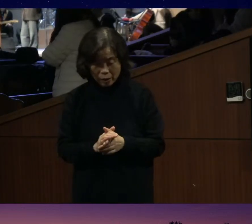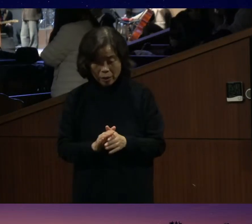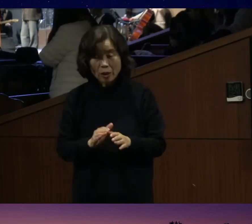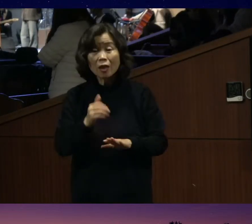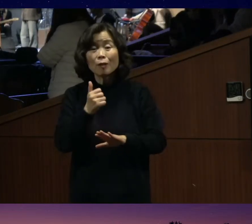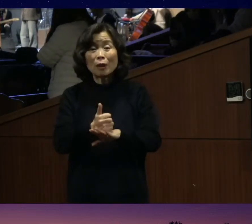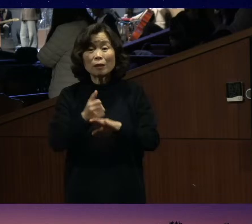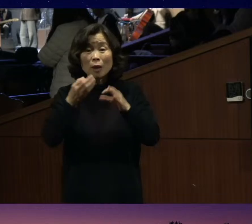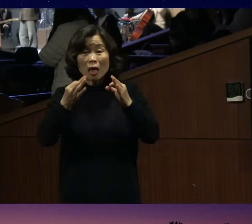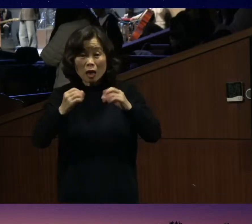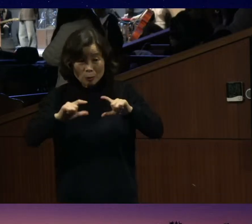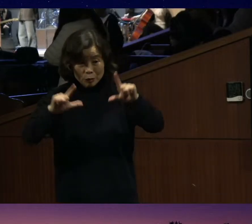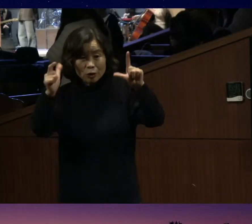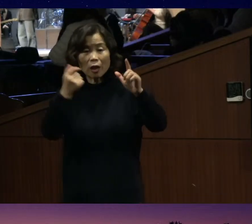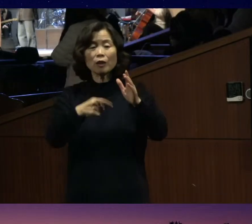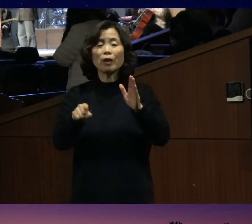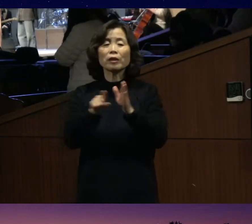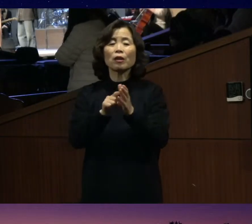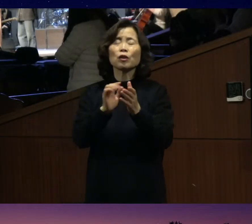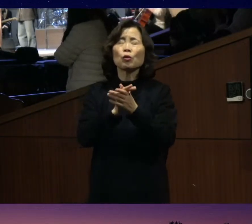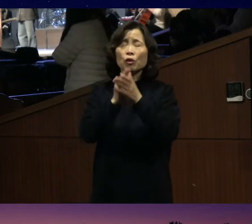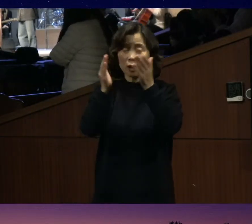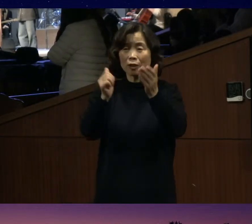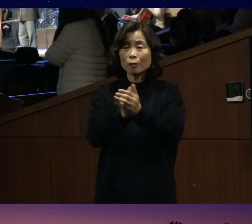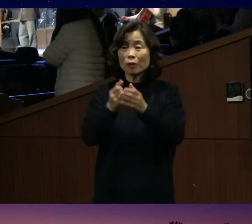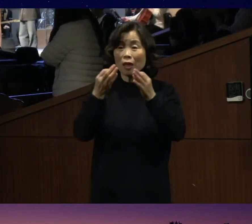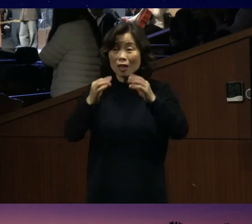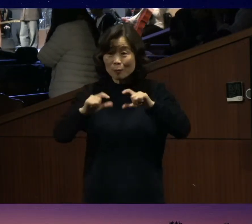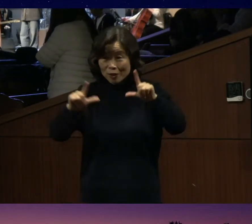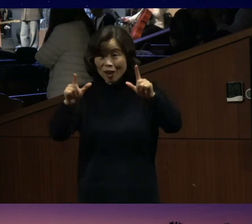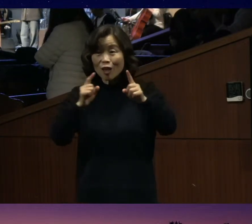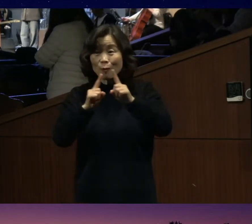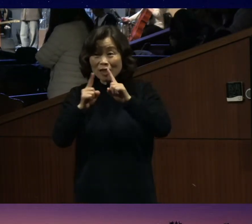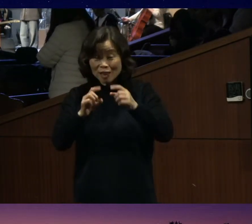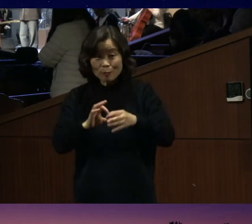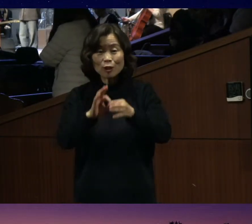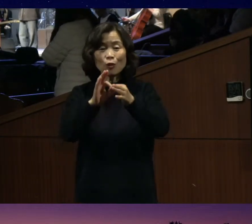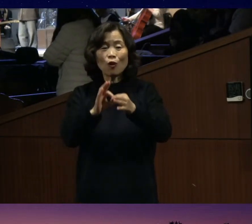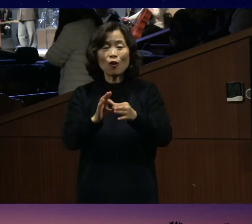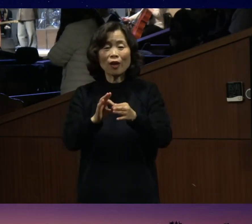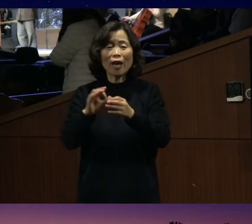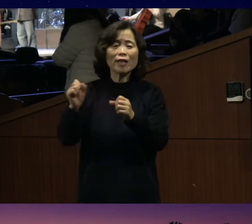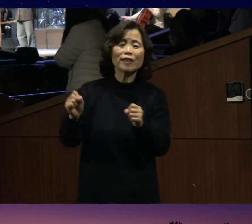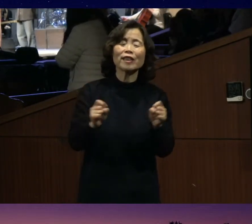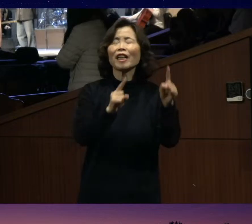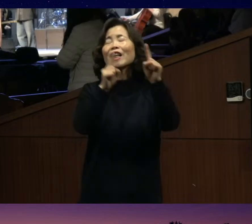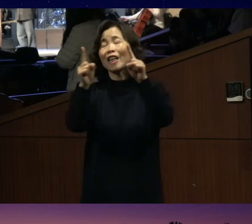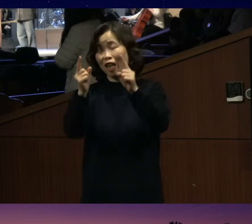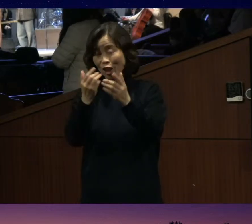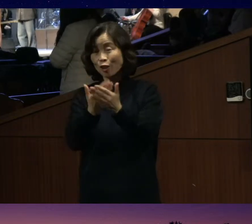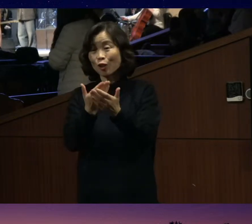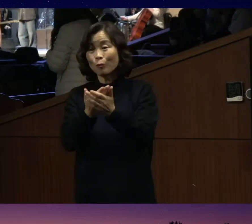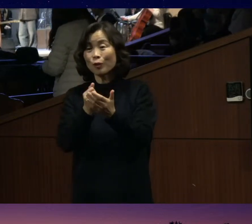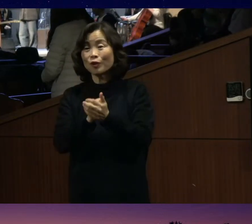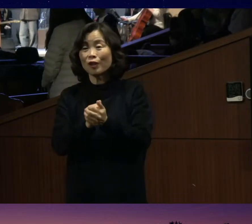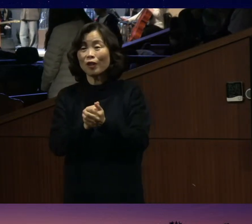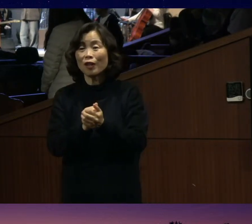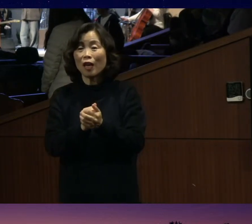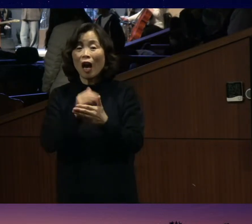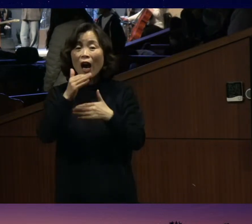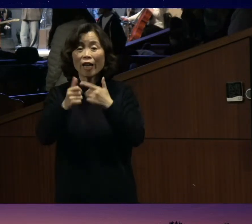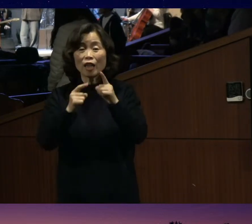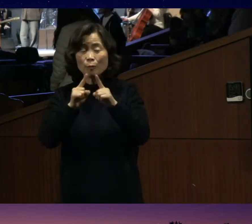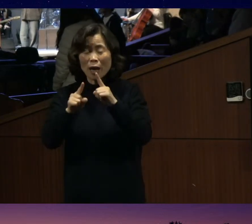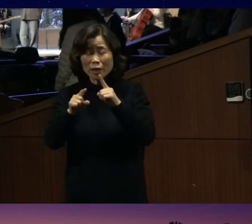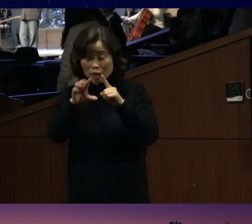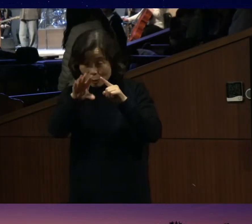마지막으로 금철을 위해 기도하기를 원합니다. 금철 말씀을 통해 사는 역사가 있게 하여 주시옵소서. 말씀이